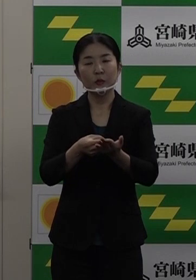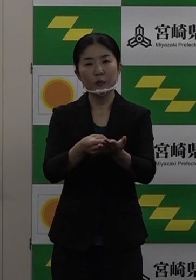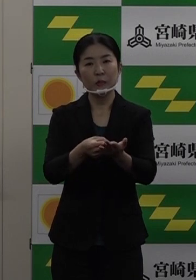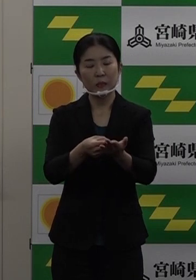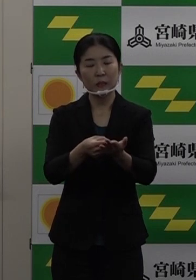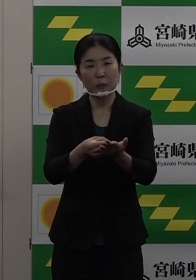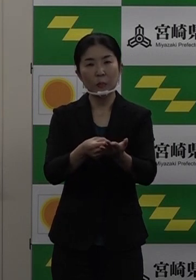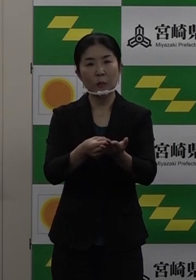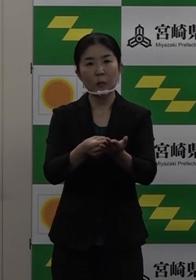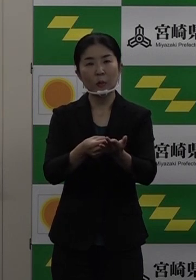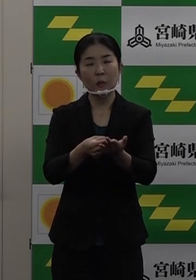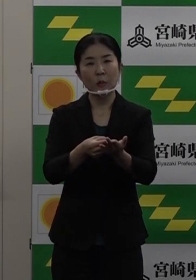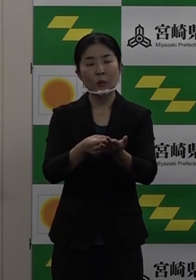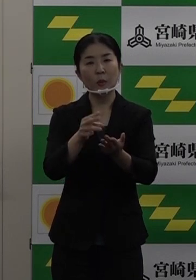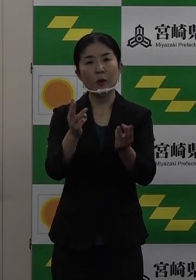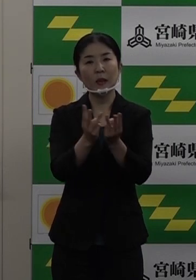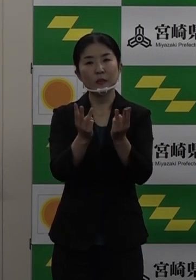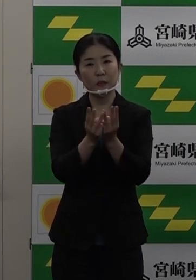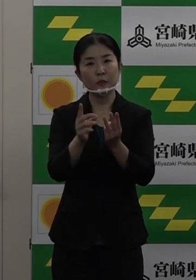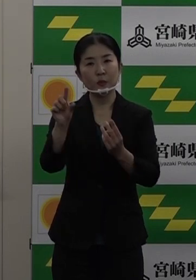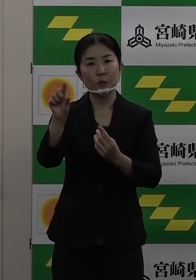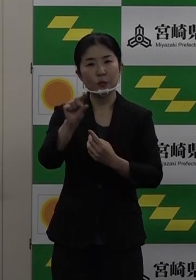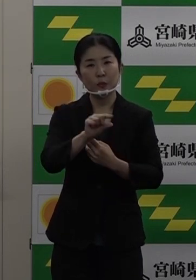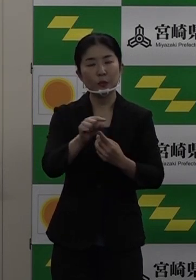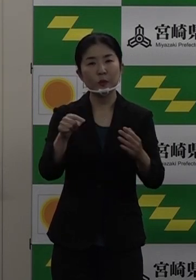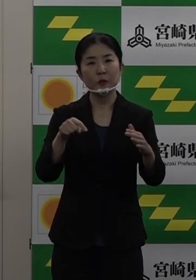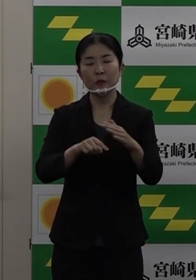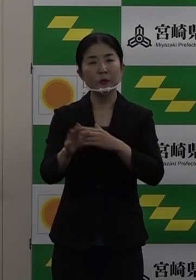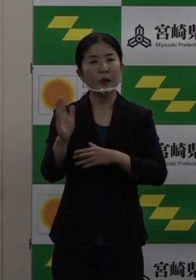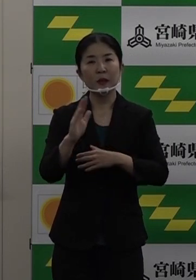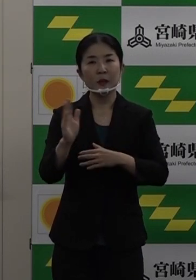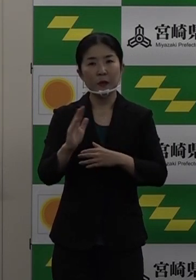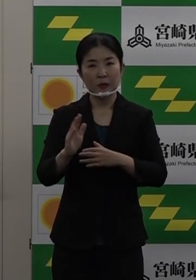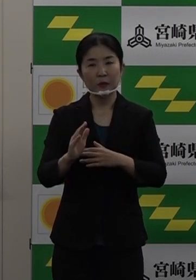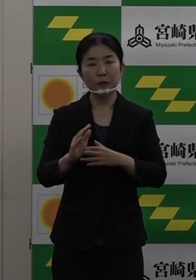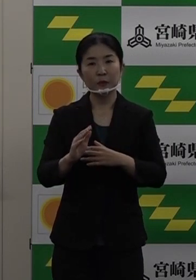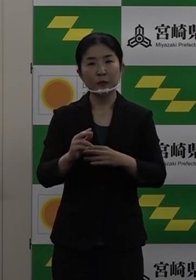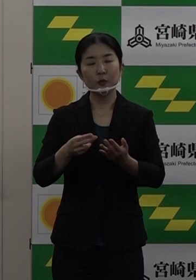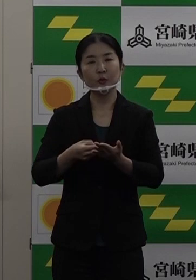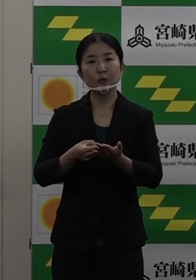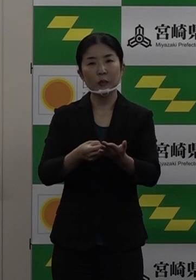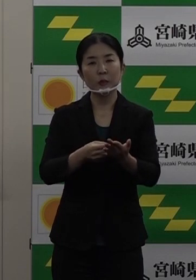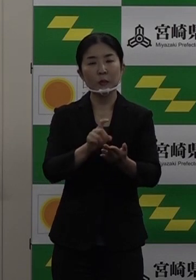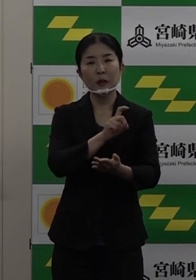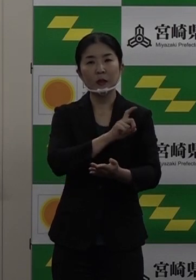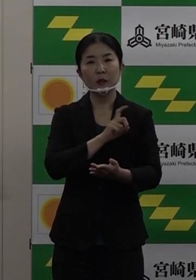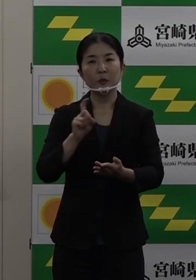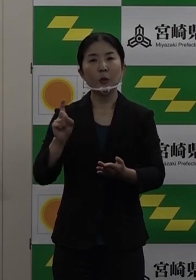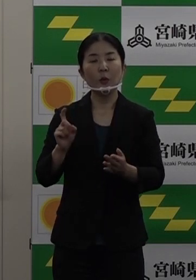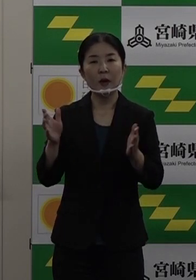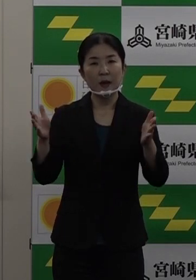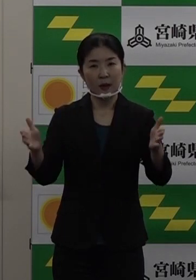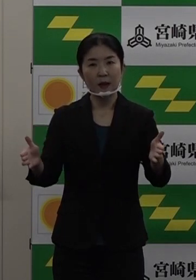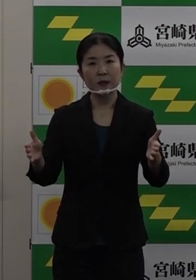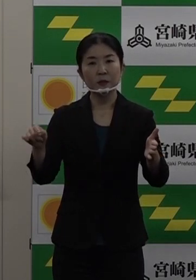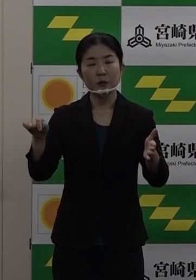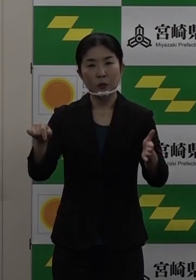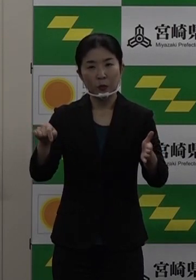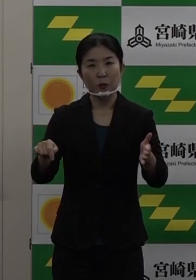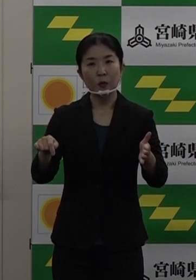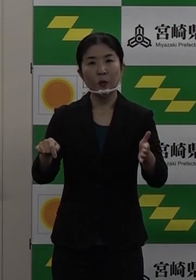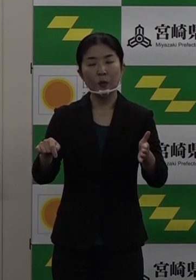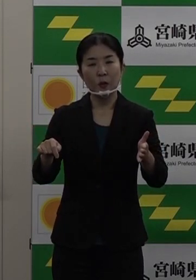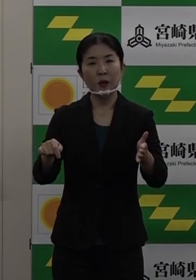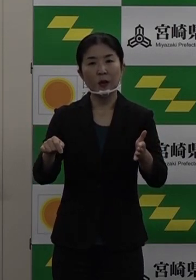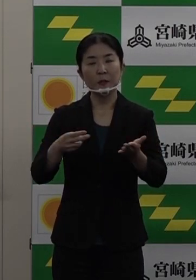少していかない。これはひとたび入院をすると大体10日間ぐらい入院をしておられますので、その期間というものが